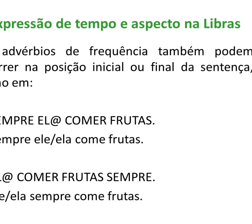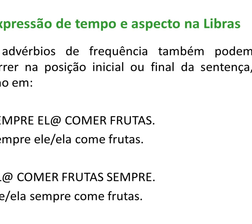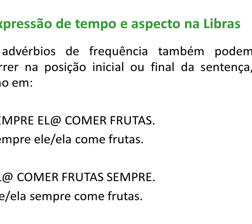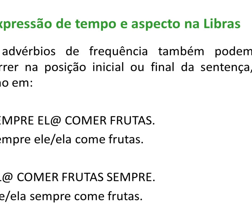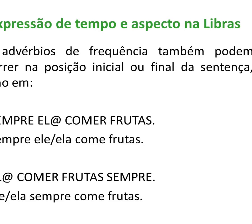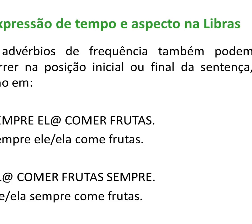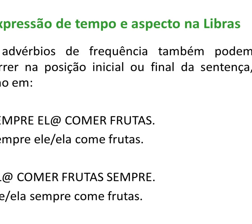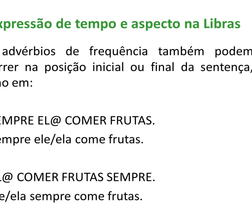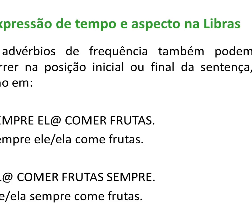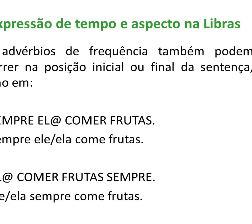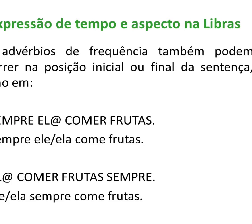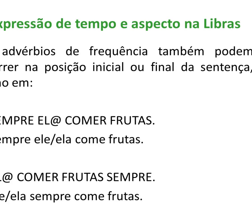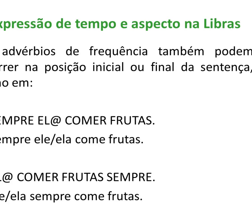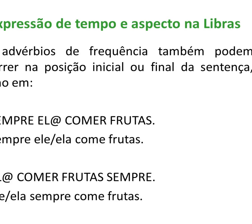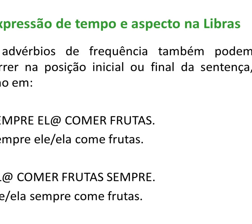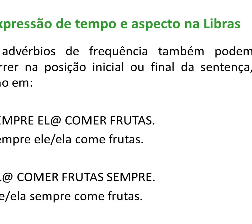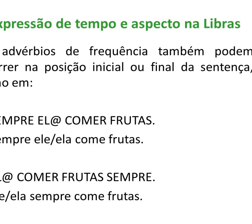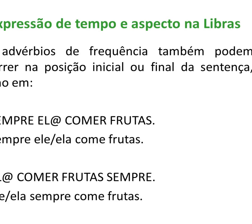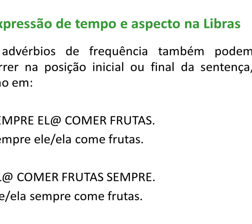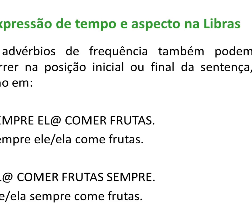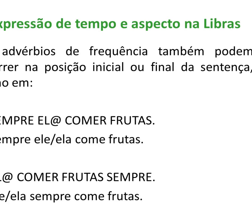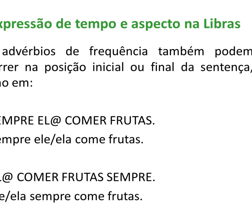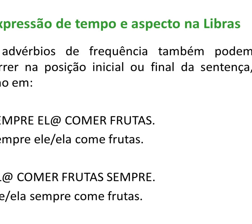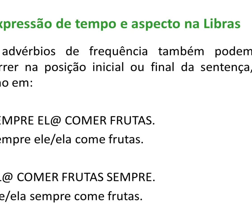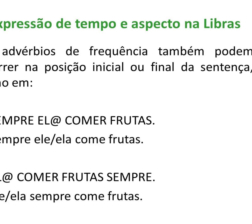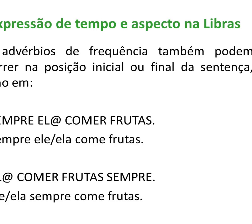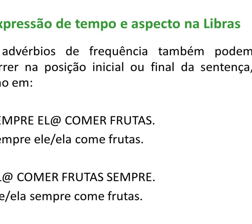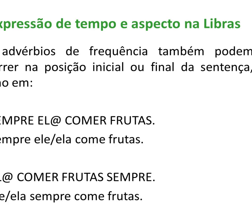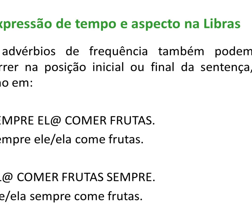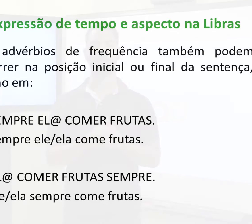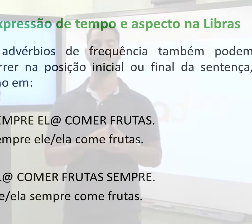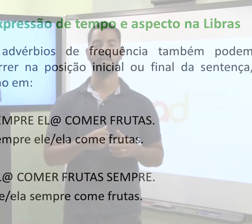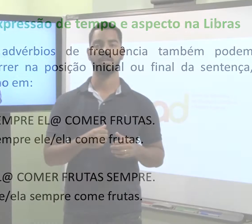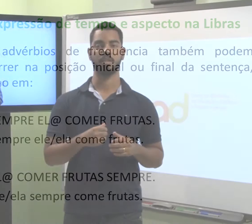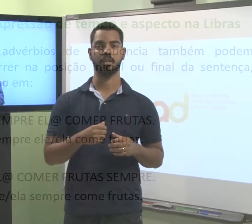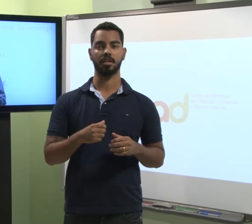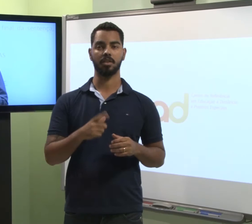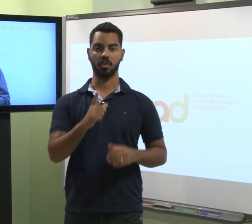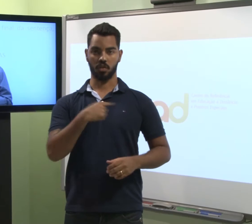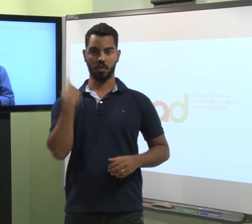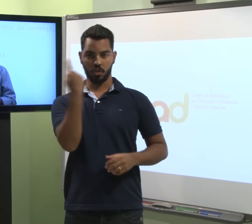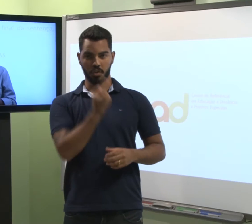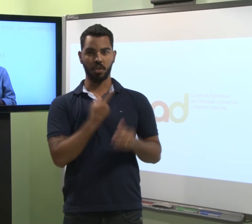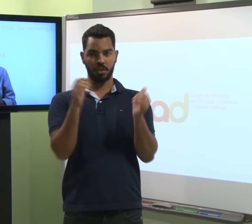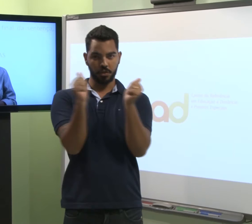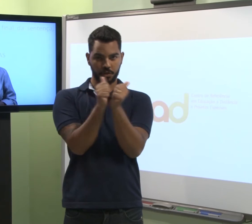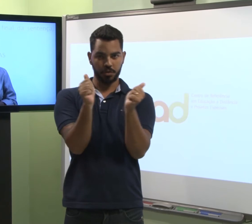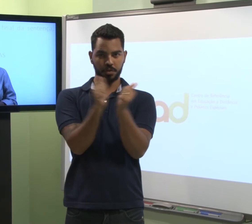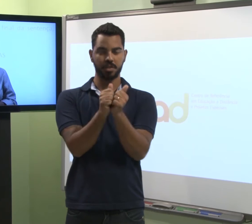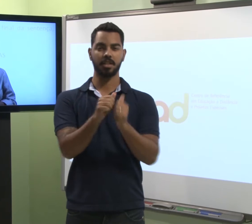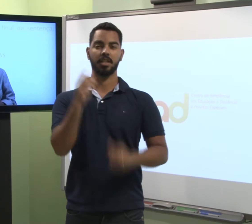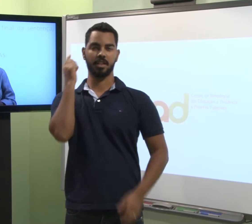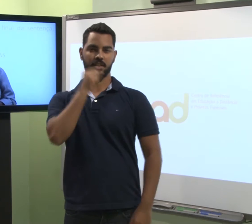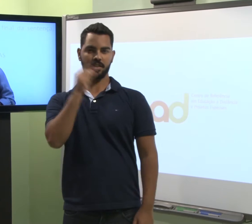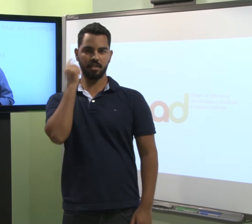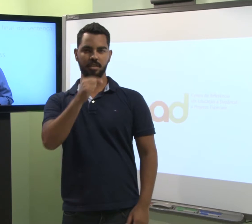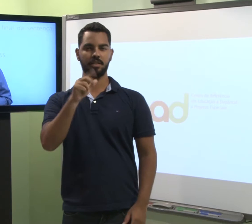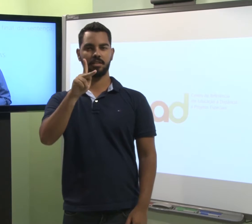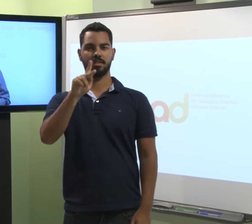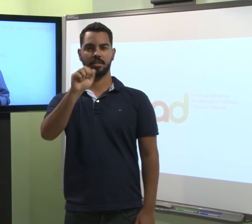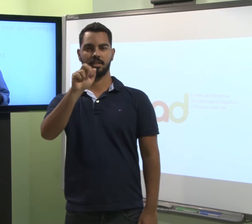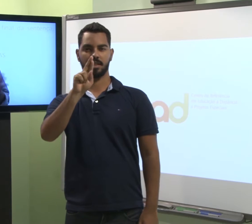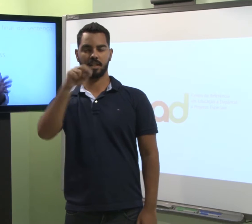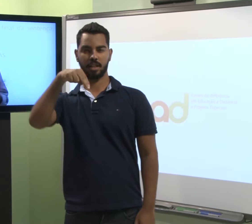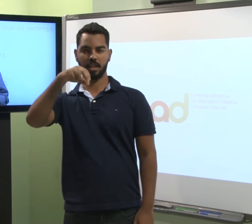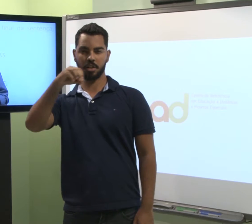Observando com vocês que, de acordo com os estudos de Quadros e Carnop, os advérbios temporais e